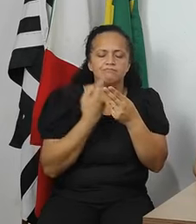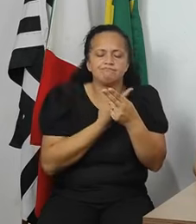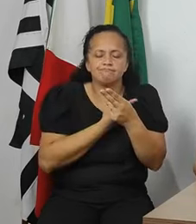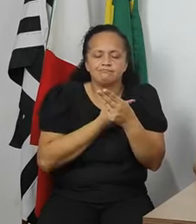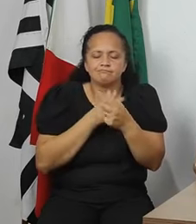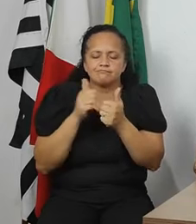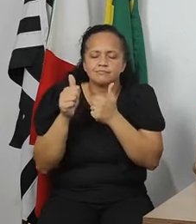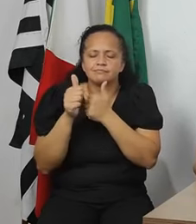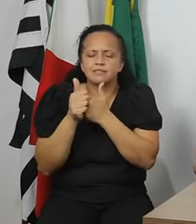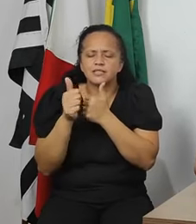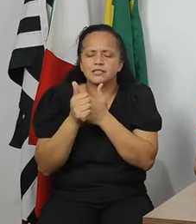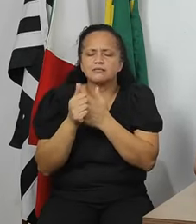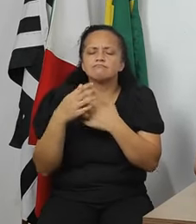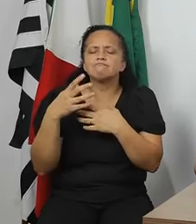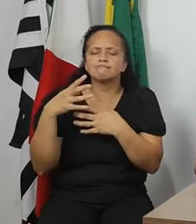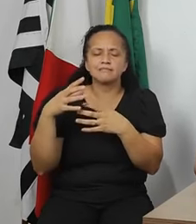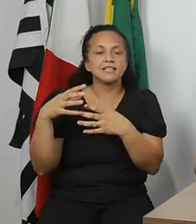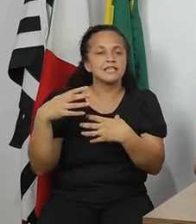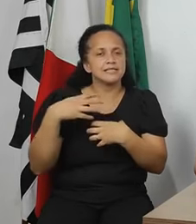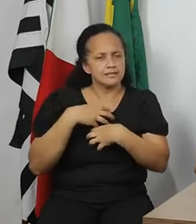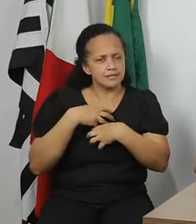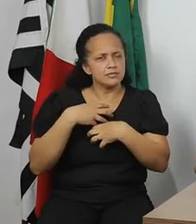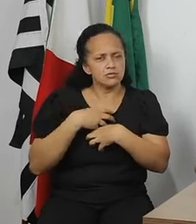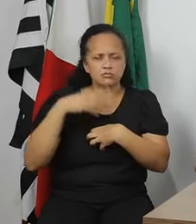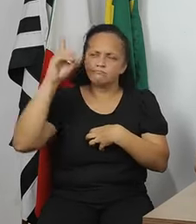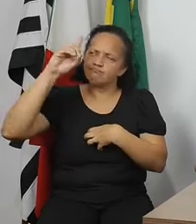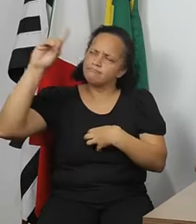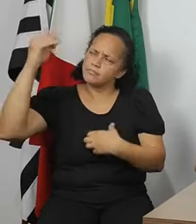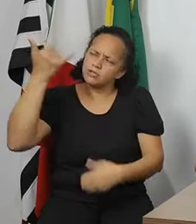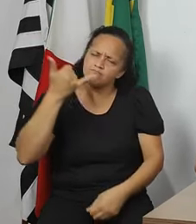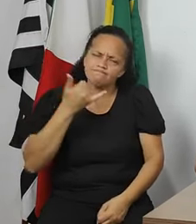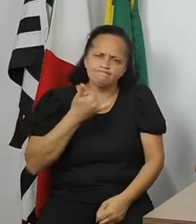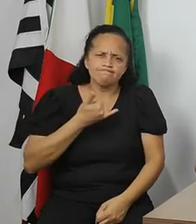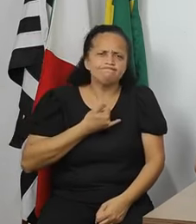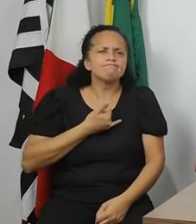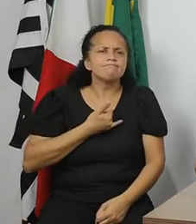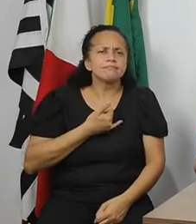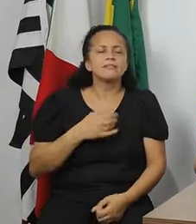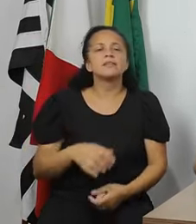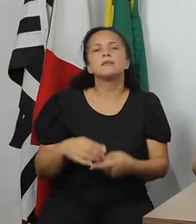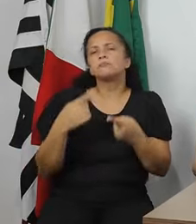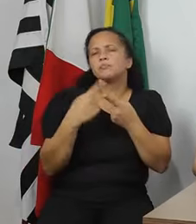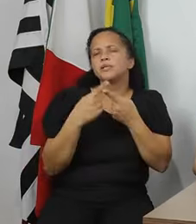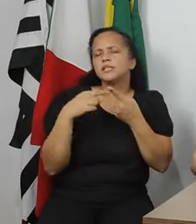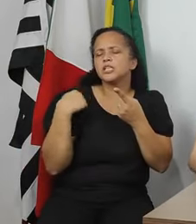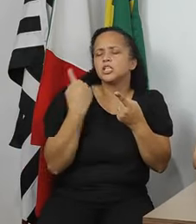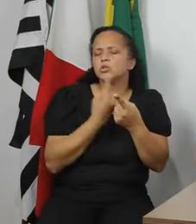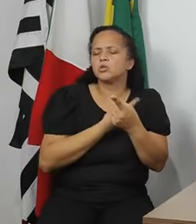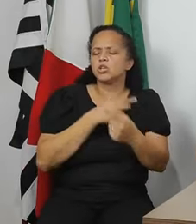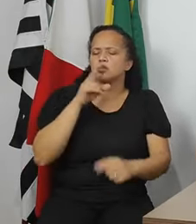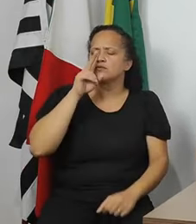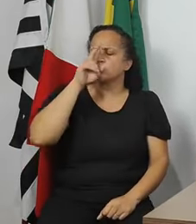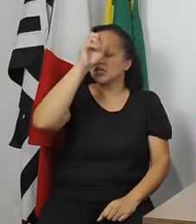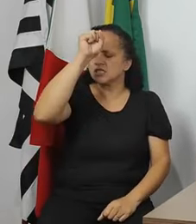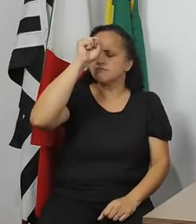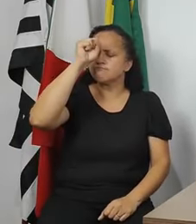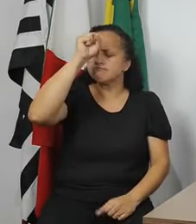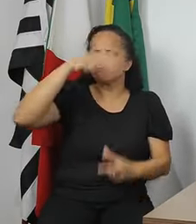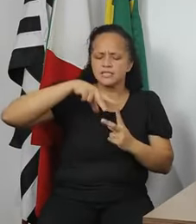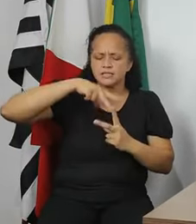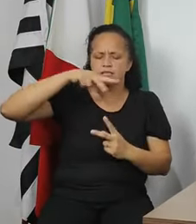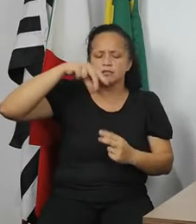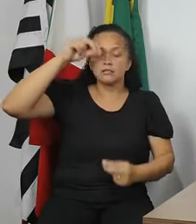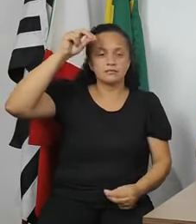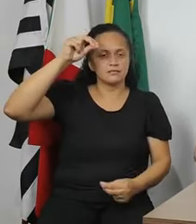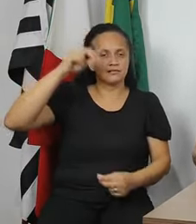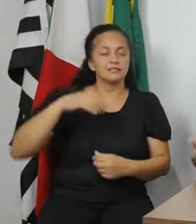fica mais sensível, né, porque à medida que a gente fortalece o espírito e enfraquece a carne, a gente fica